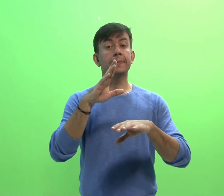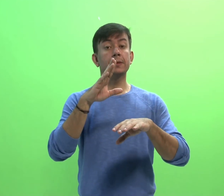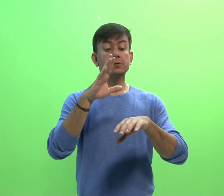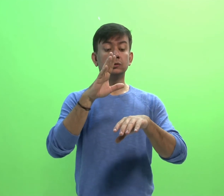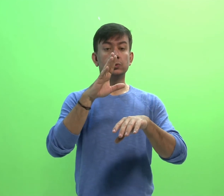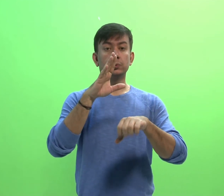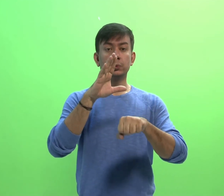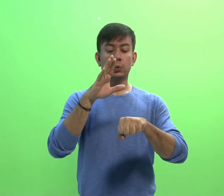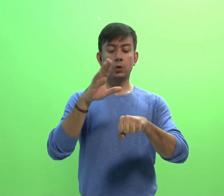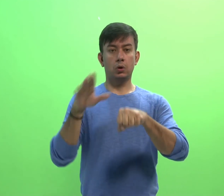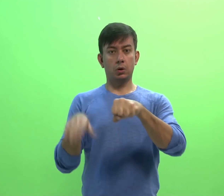Curso,